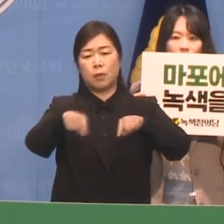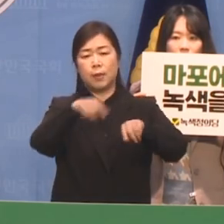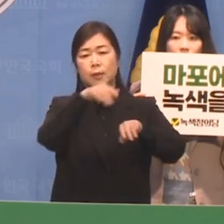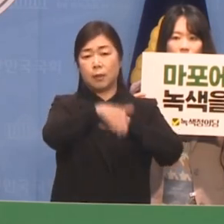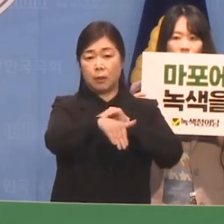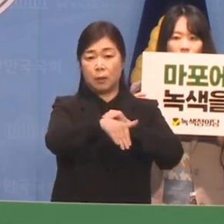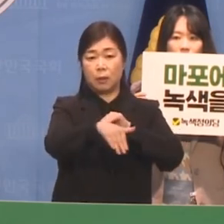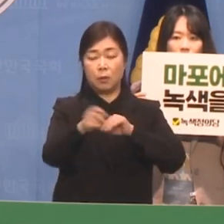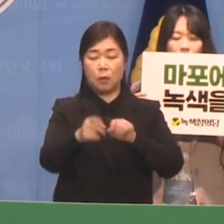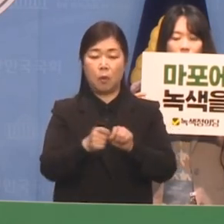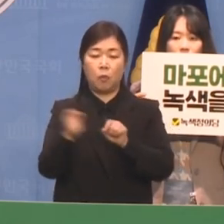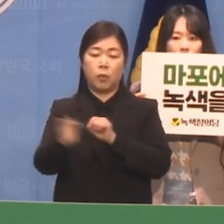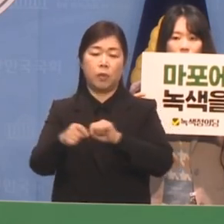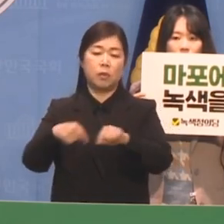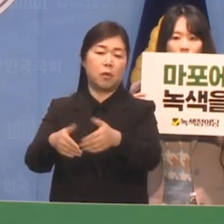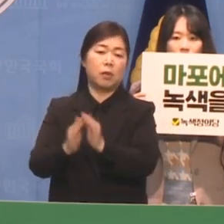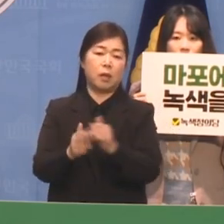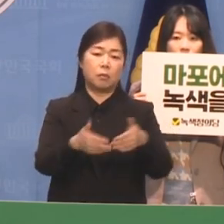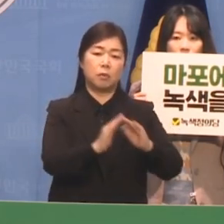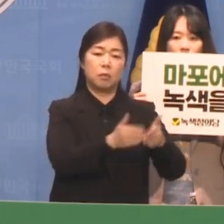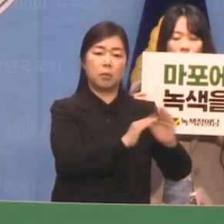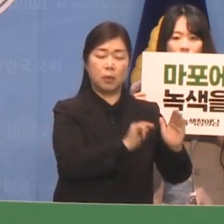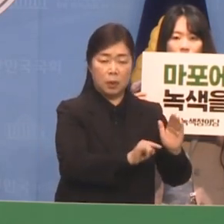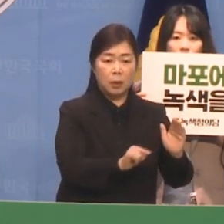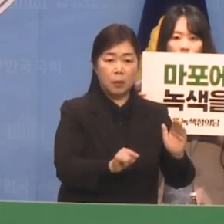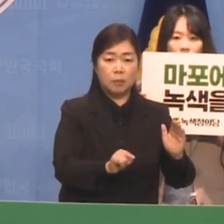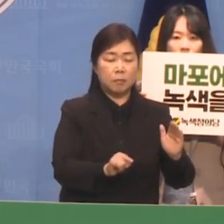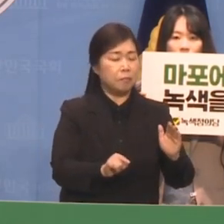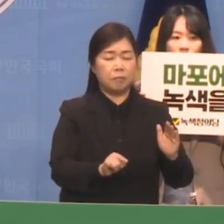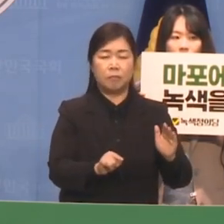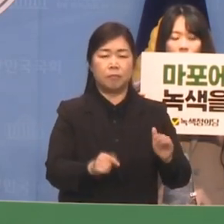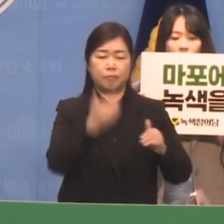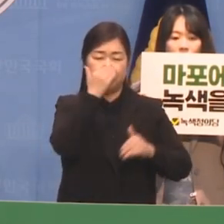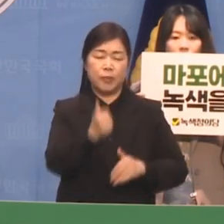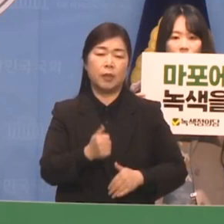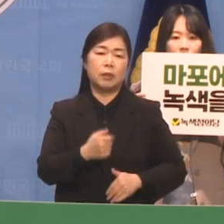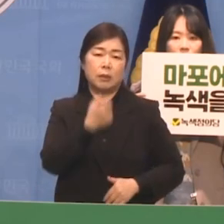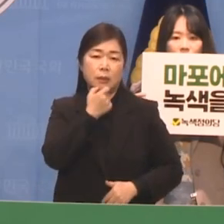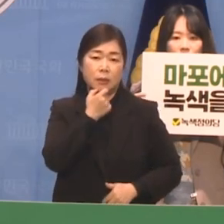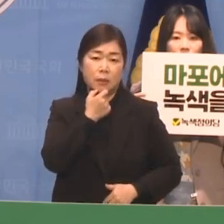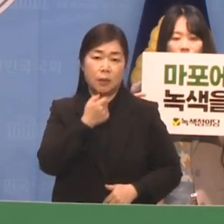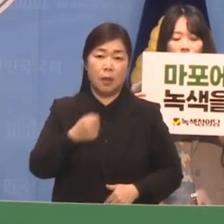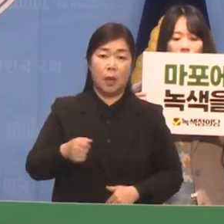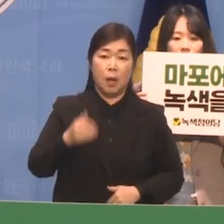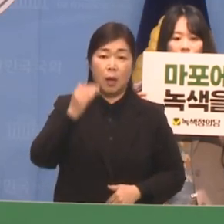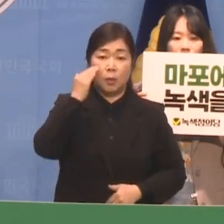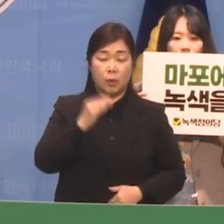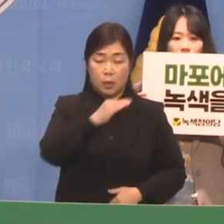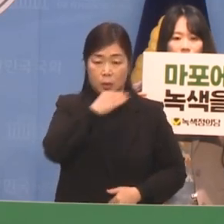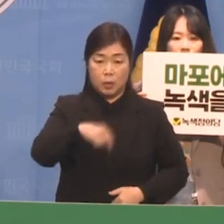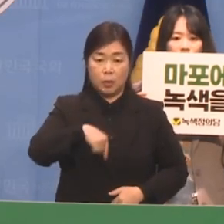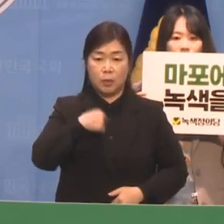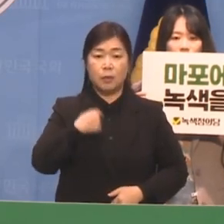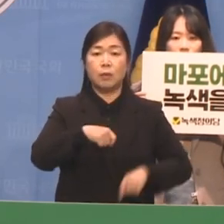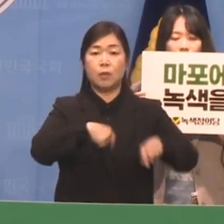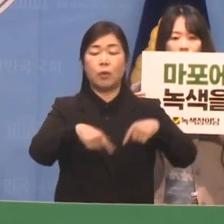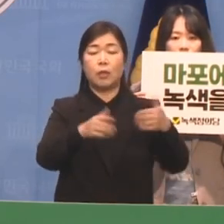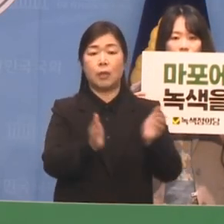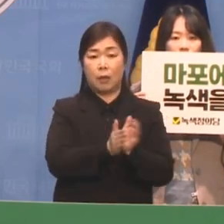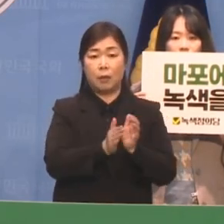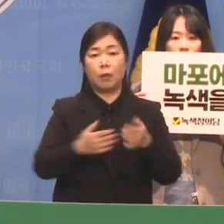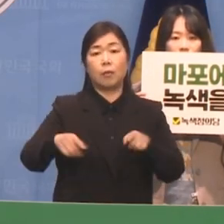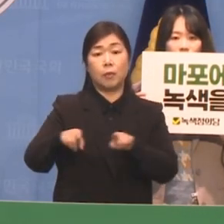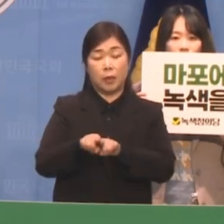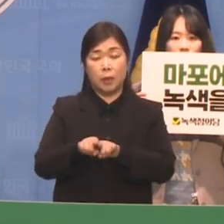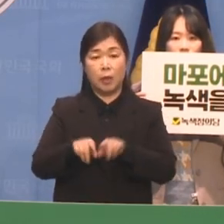그 위성정당이라는 꼼수에 단호하게 고개를 가로저어온 당당한 녹색정의당의 기후정치인 김혜미와 함께